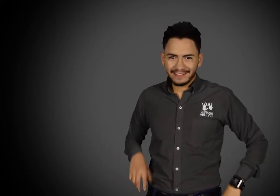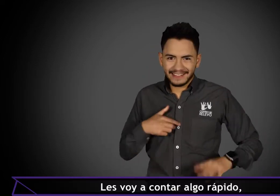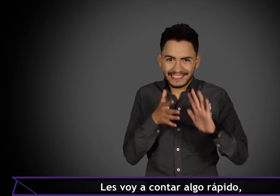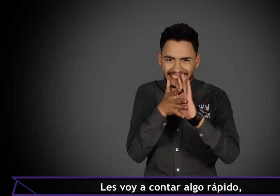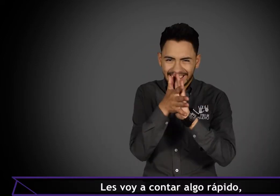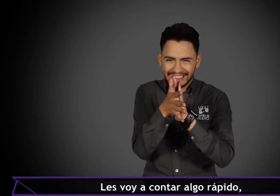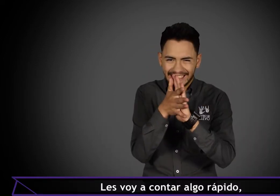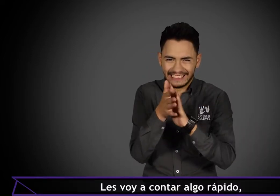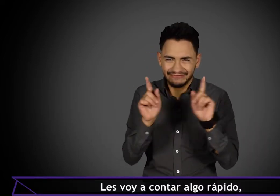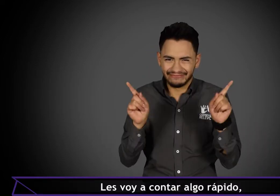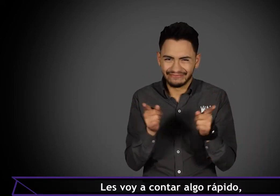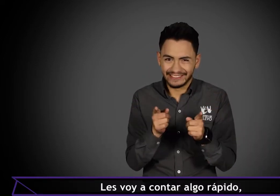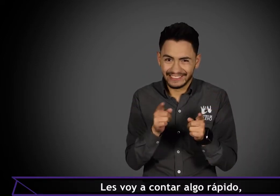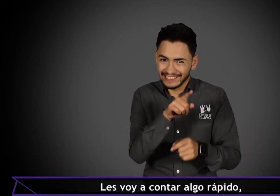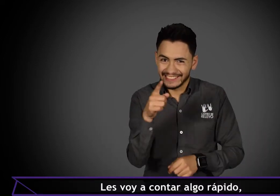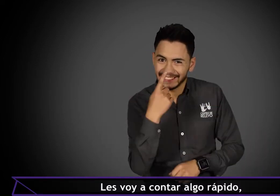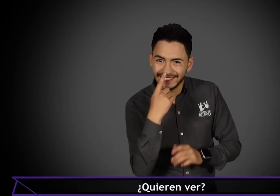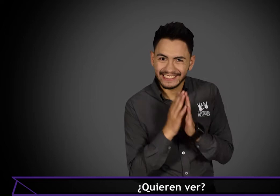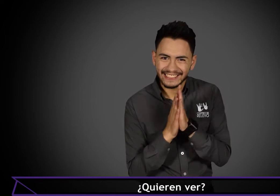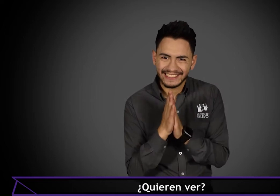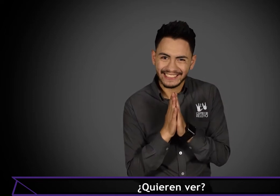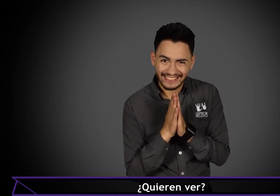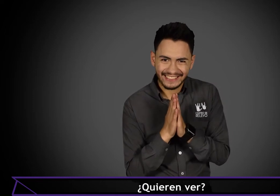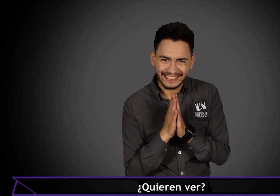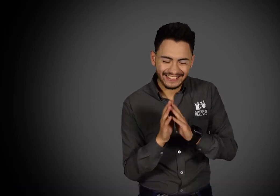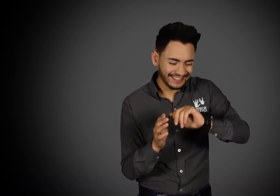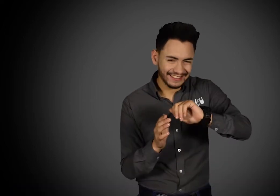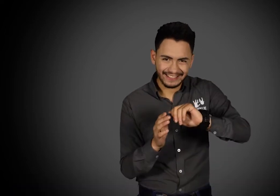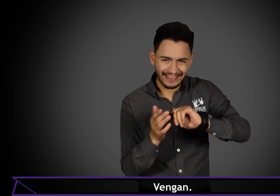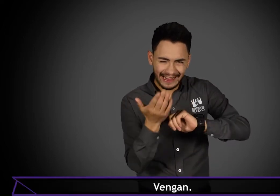Les voy a contar algo rápido. ¿Quieren ver? ¡Vengan!